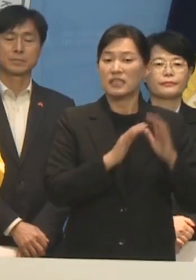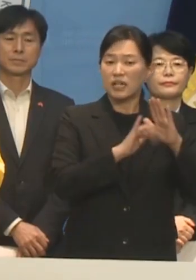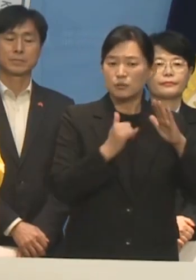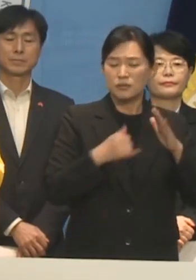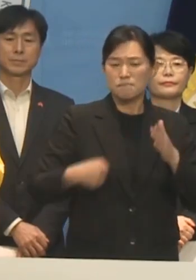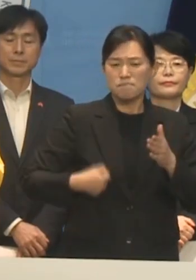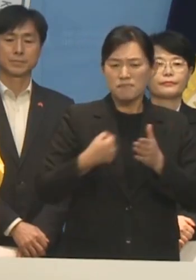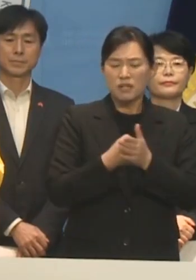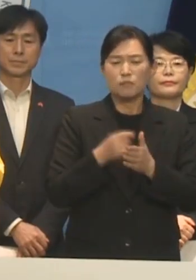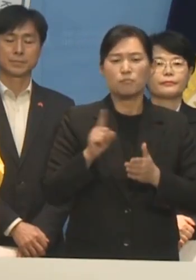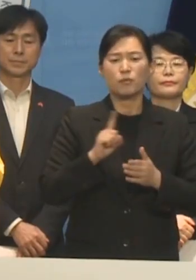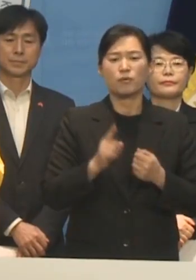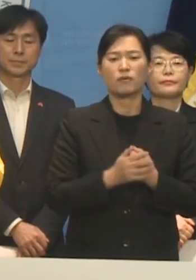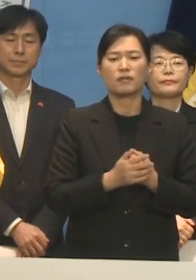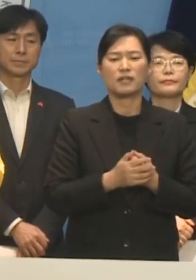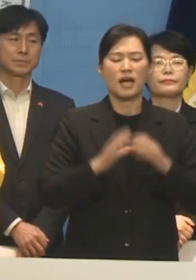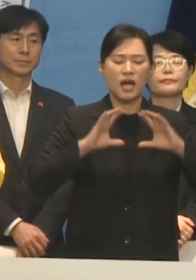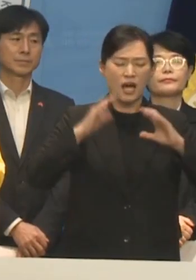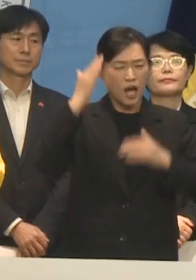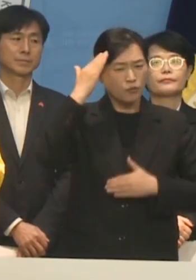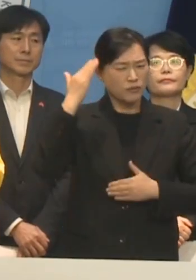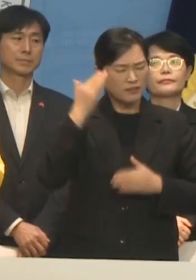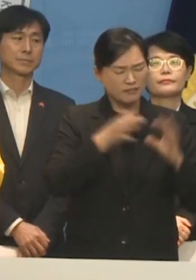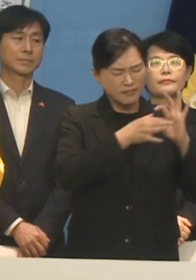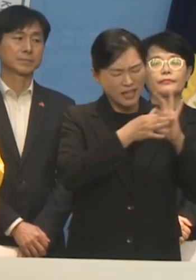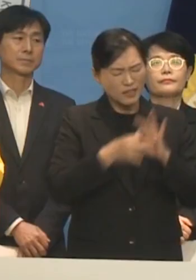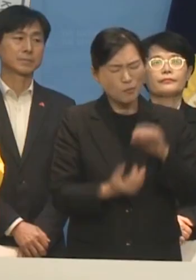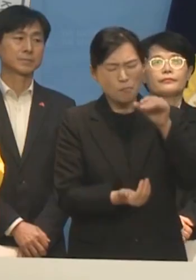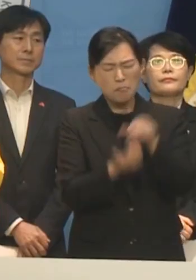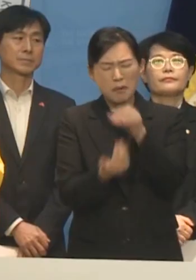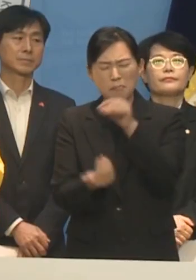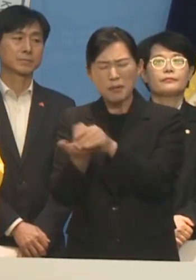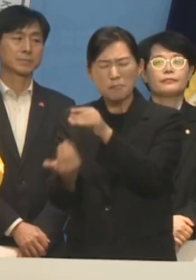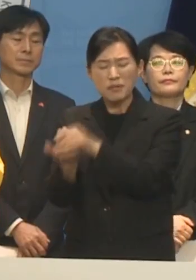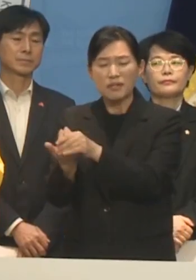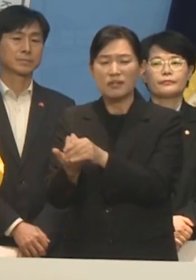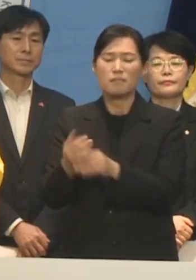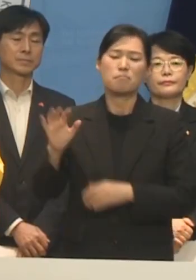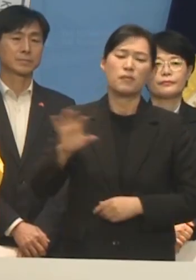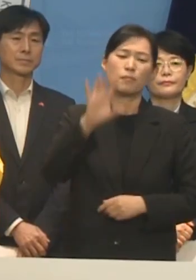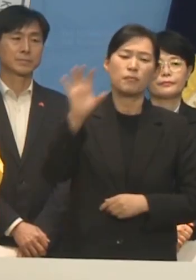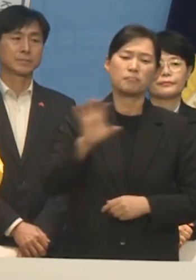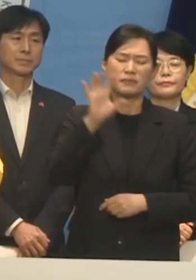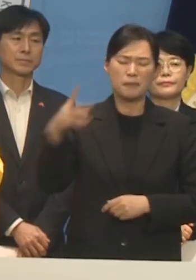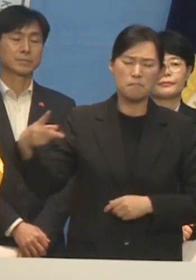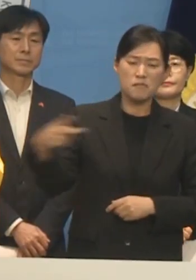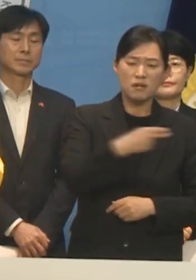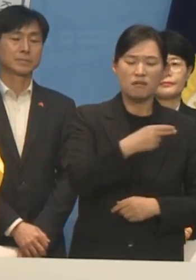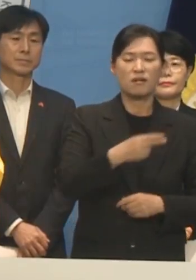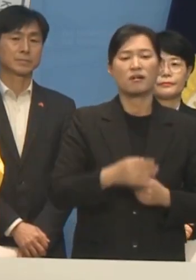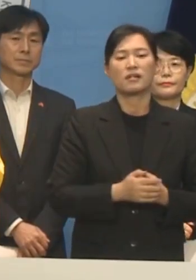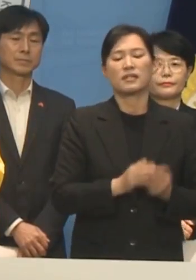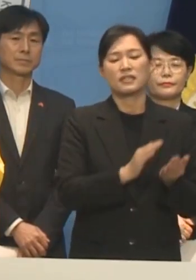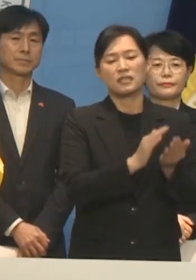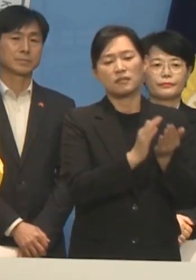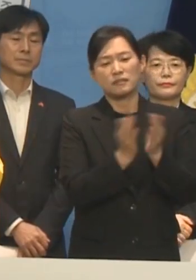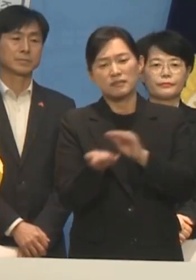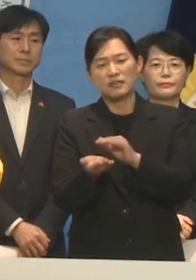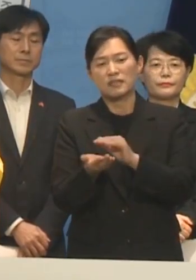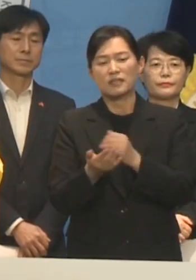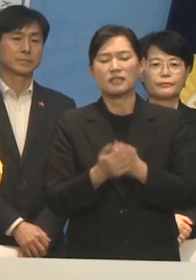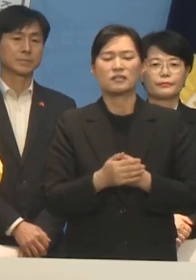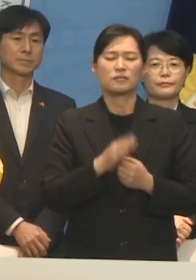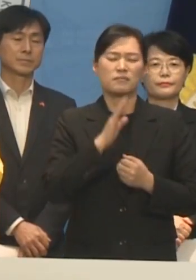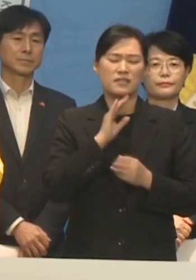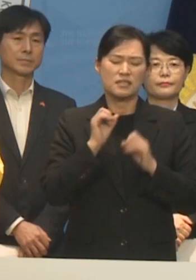그동안 대한민국에서 끊임없이 반복된 참사의 악순환을 끊는 방법이 바로 세월호 참사를 계기로 성역